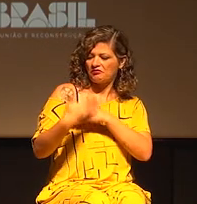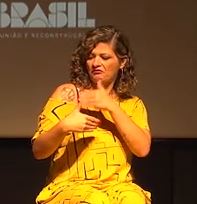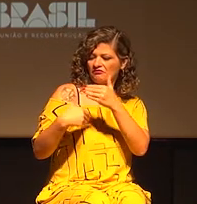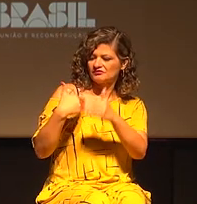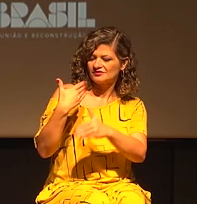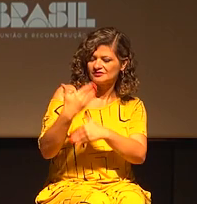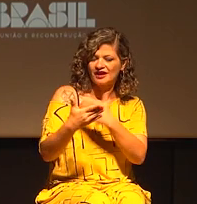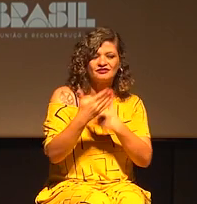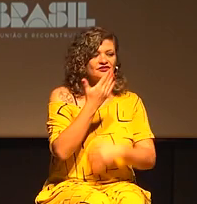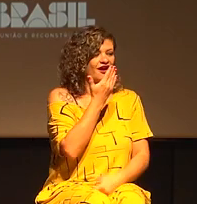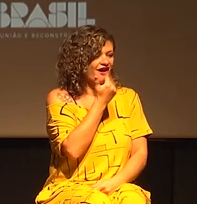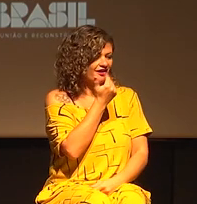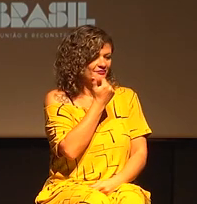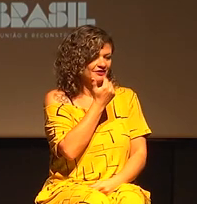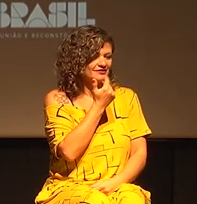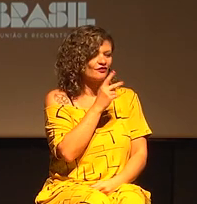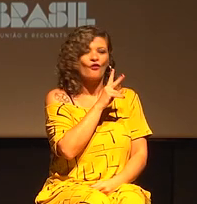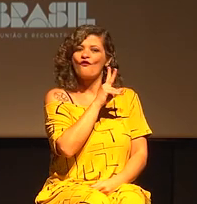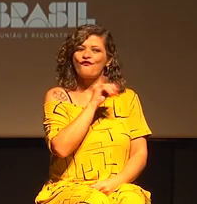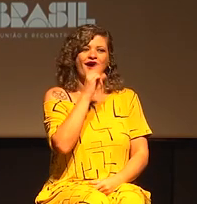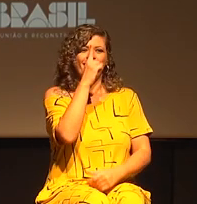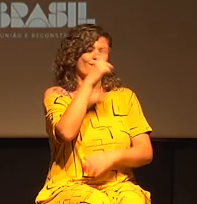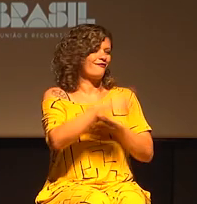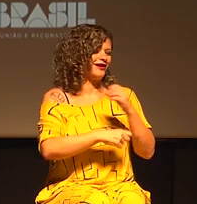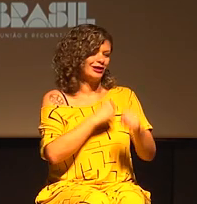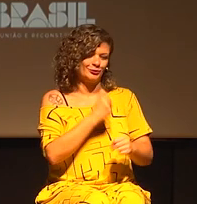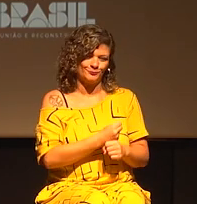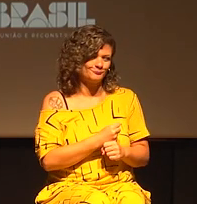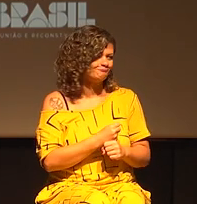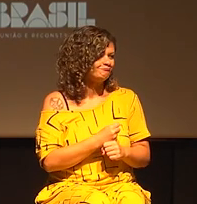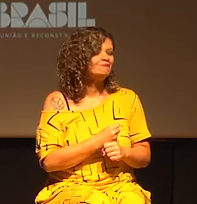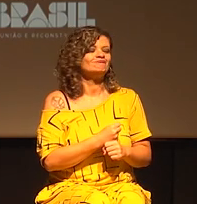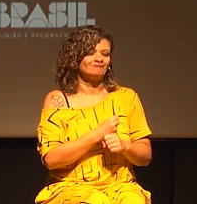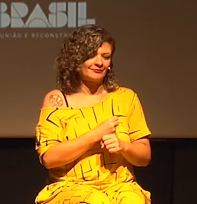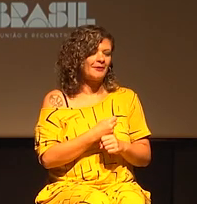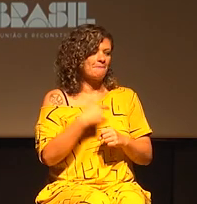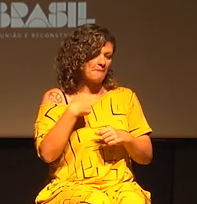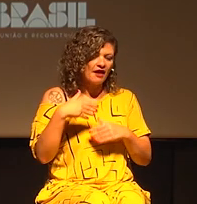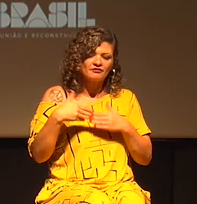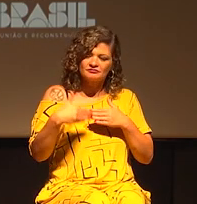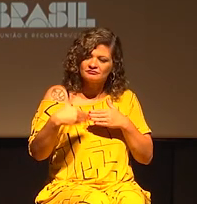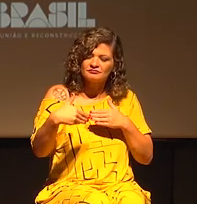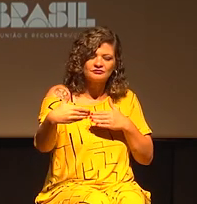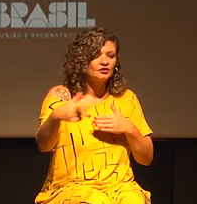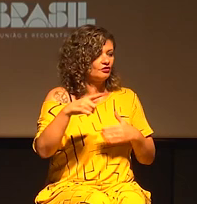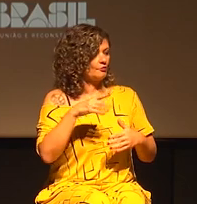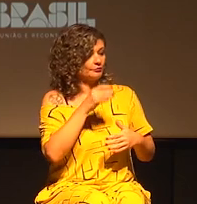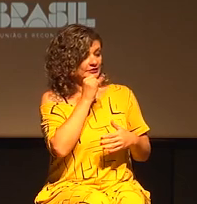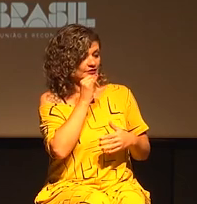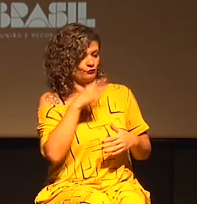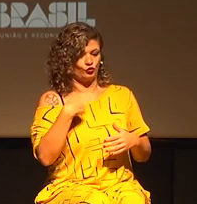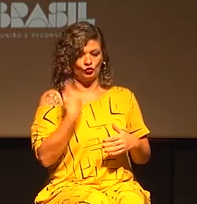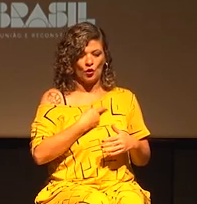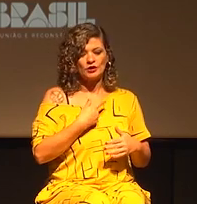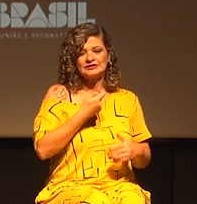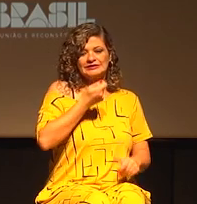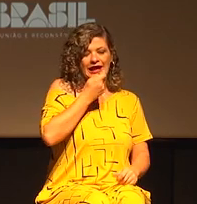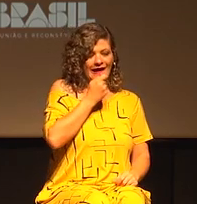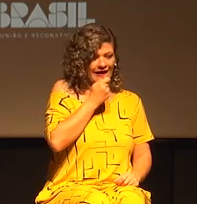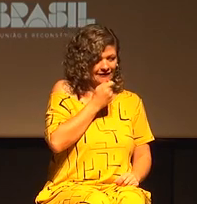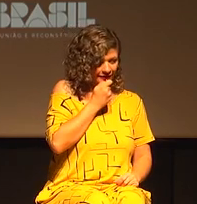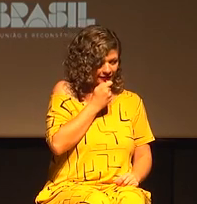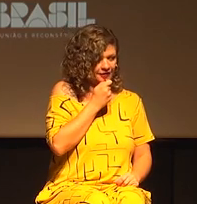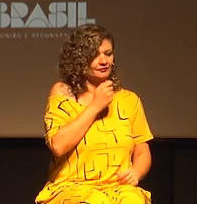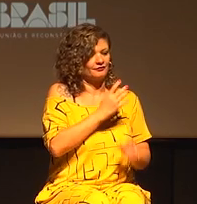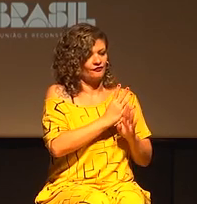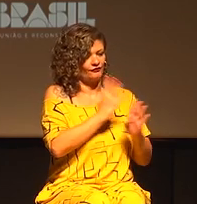alimentação não vai durar um ano ela é mais Ampla nem por exemplo nós não estamos ainda estamos na fila